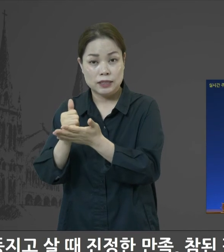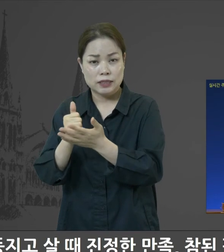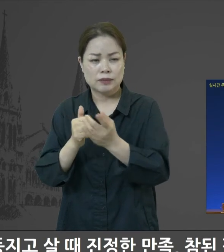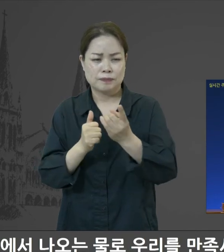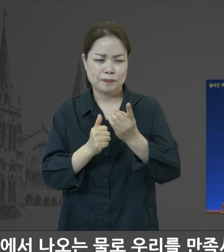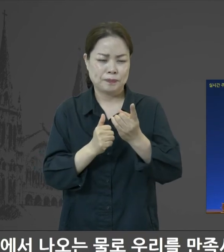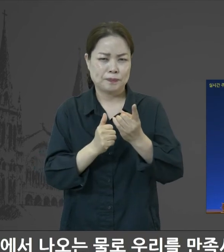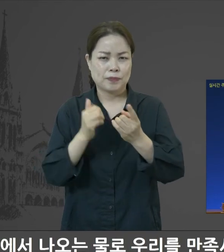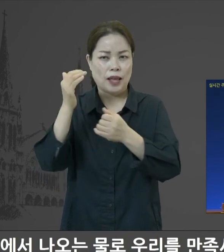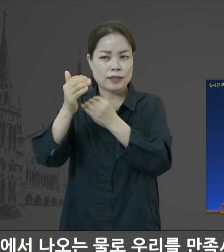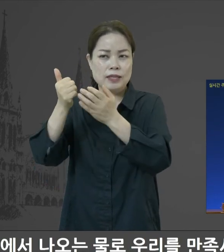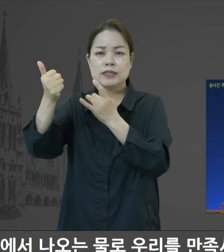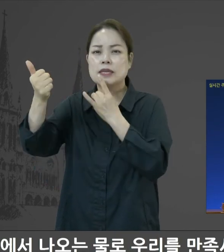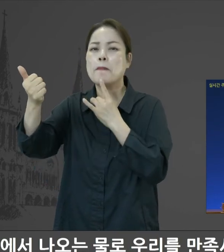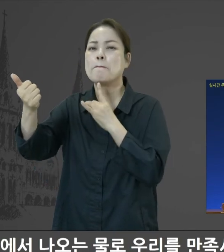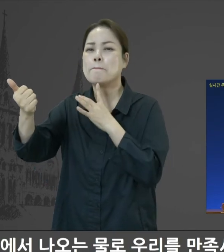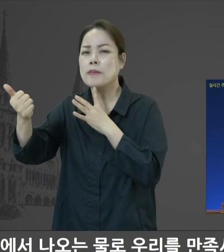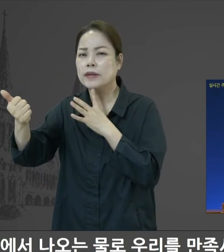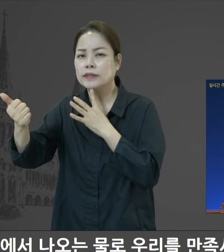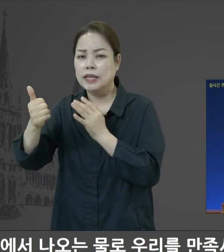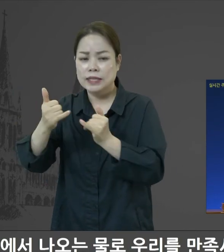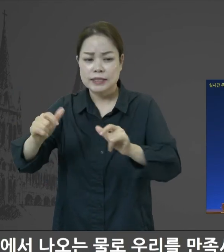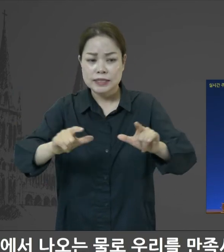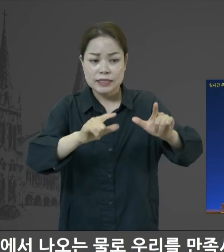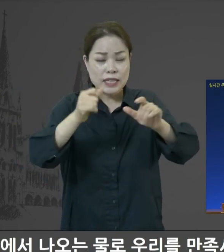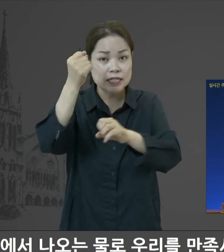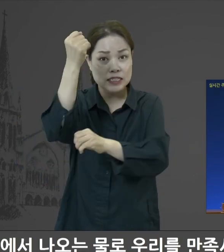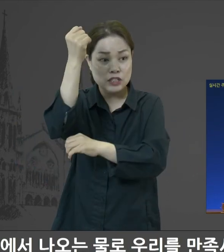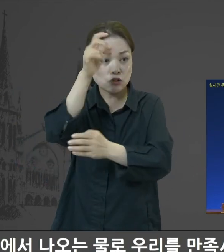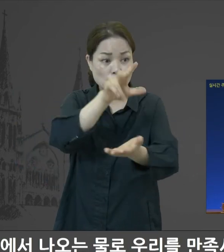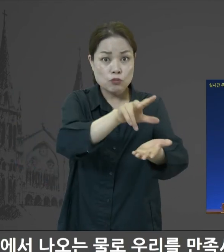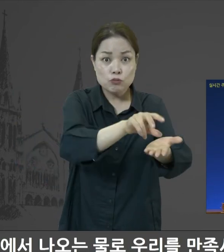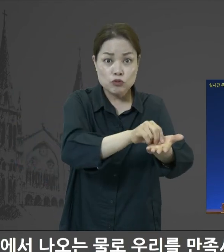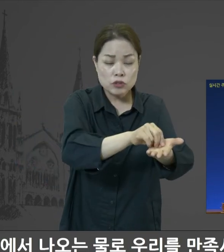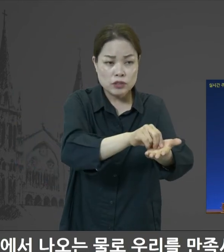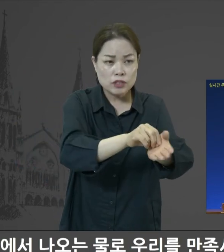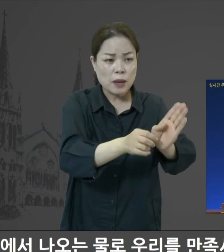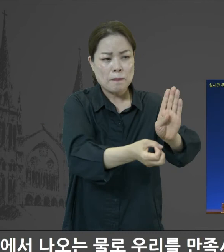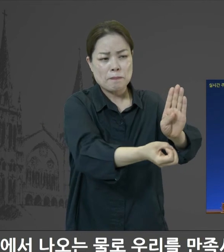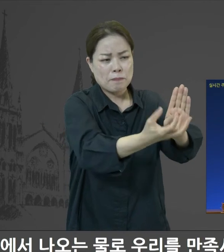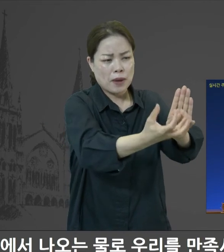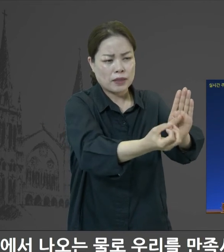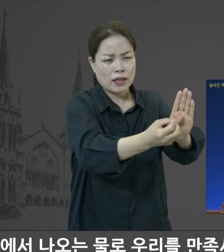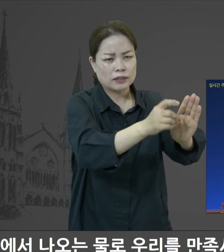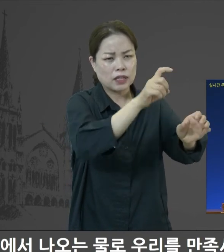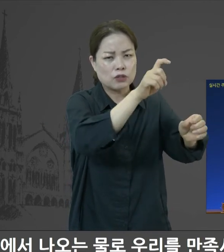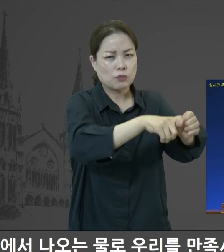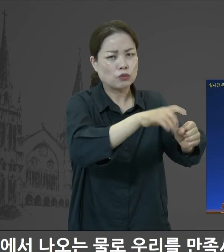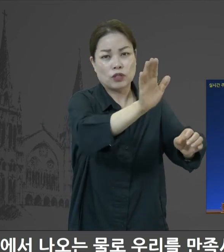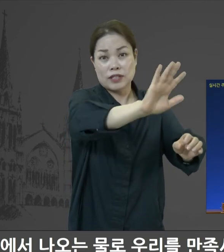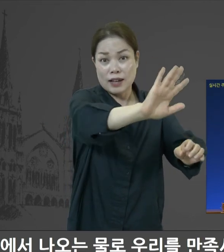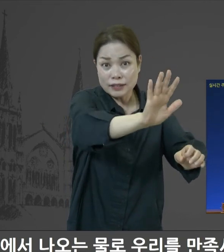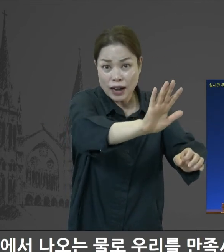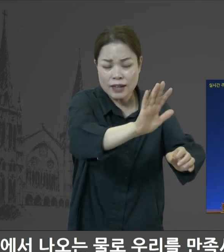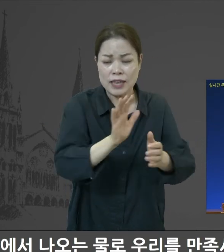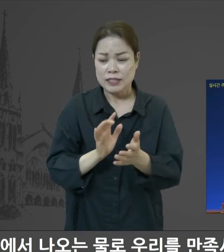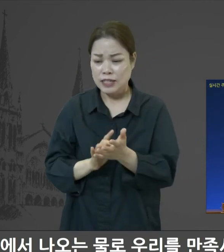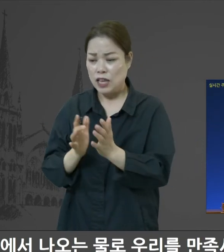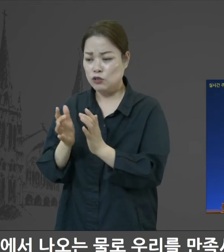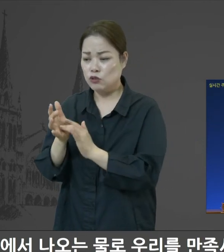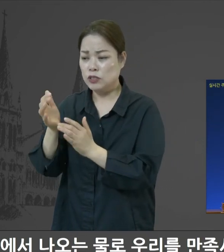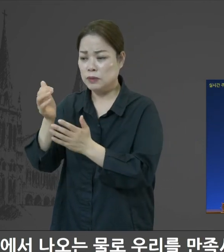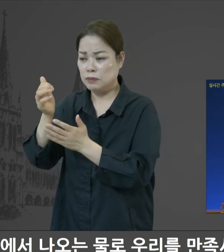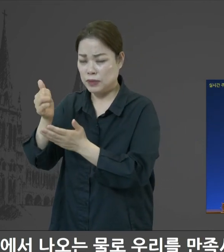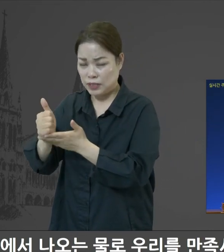분께 있는 줄 믿습니다. 인생의 근원적인 문제는 베데스다 연못이 아니라 예수님께 있는